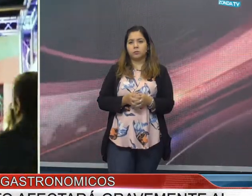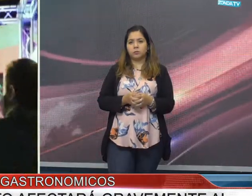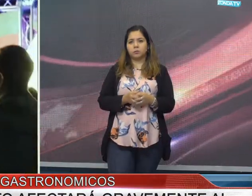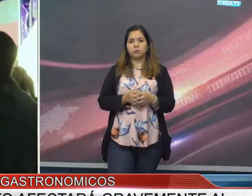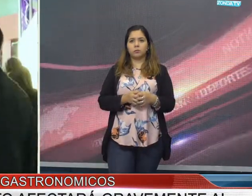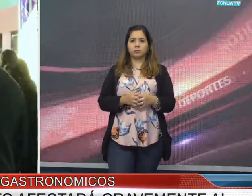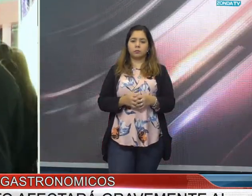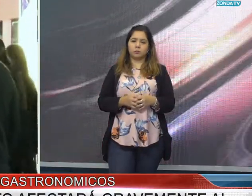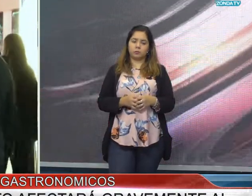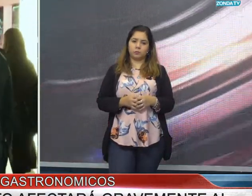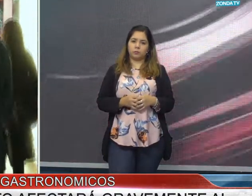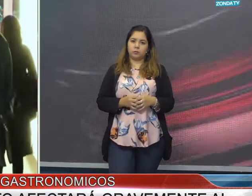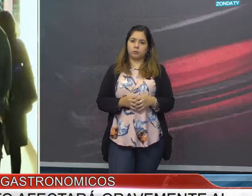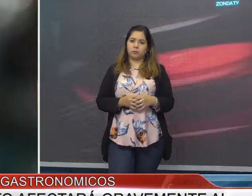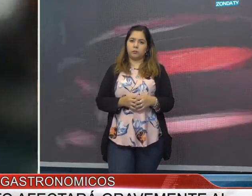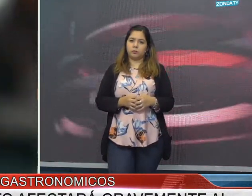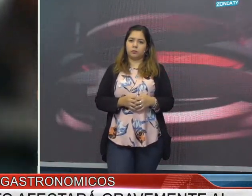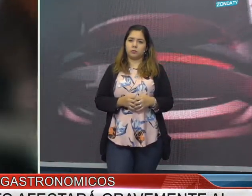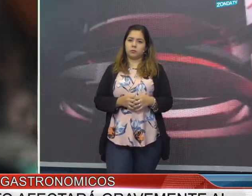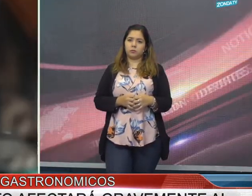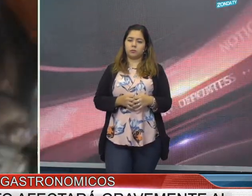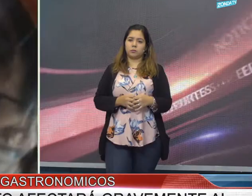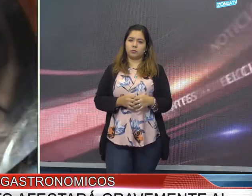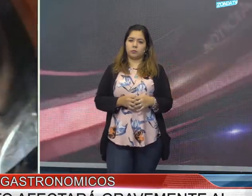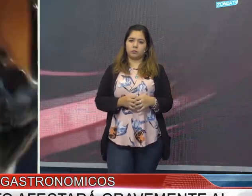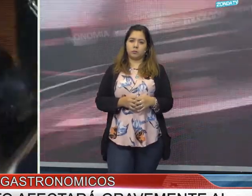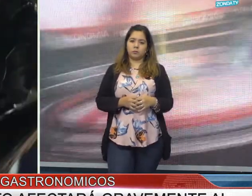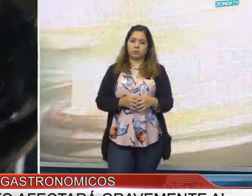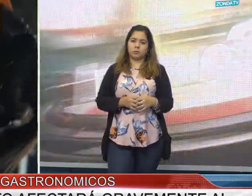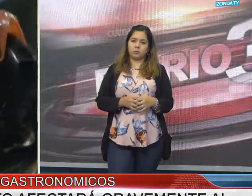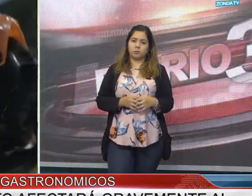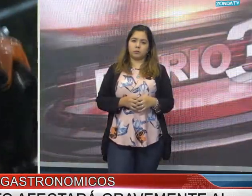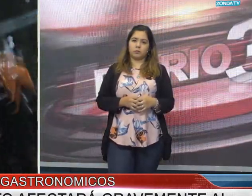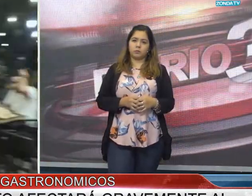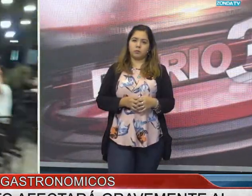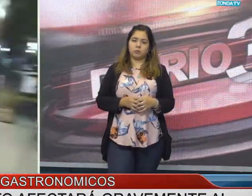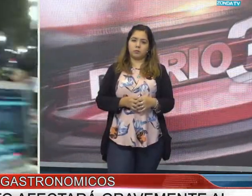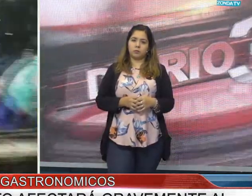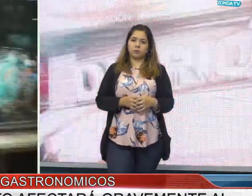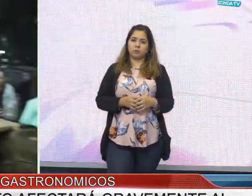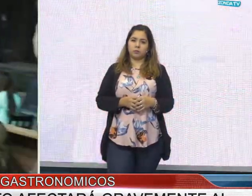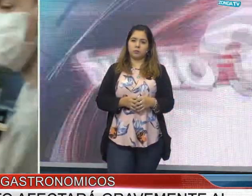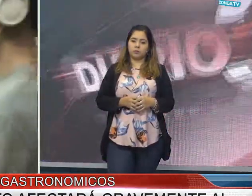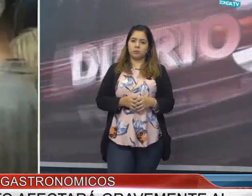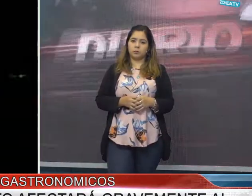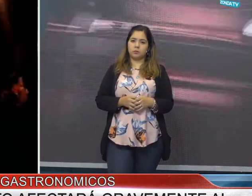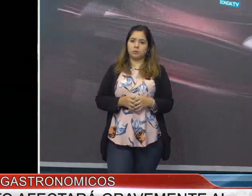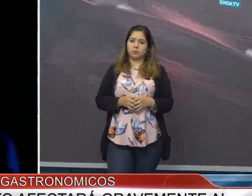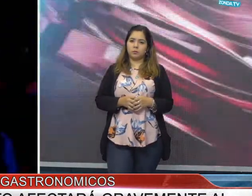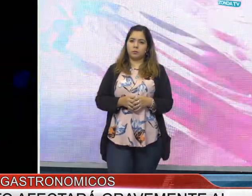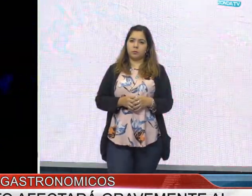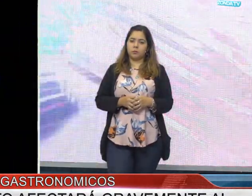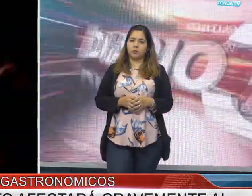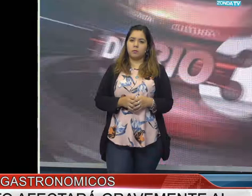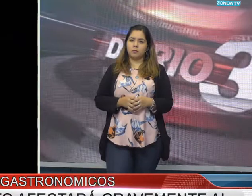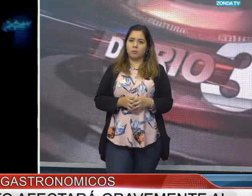recibió adquisiciones de ningún tipo, tuvimos 5 meses cerrados, se tuvo que pagar sueldos, se tuvo que pagar alquileres, se tuvo que pagar cargos